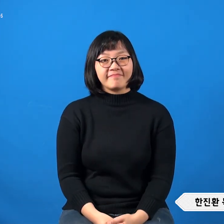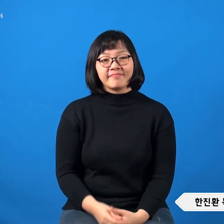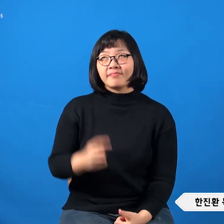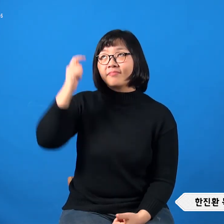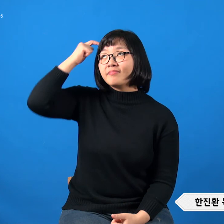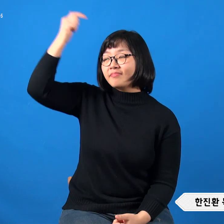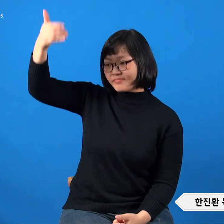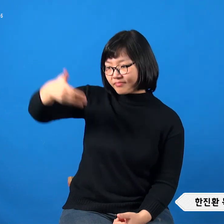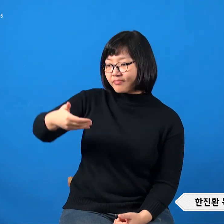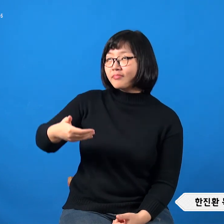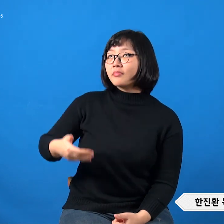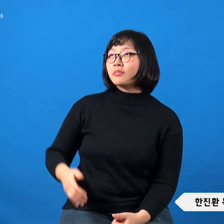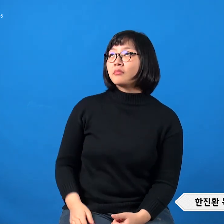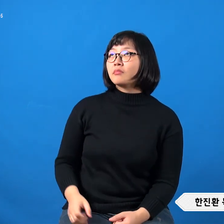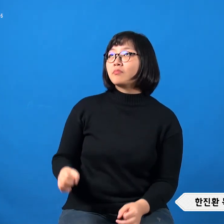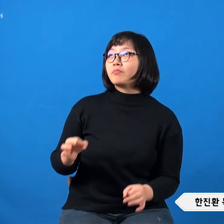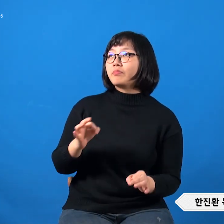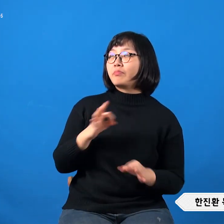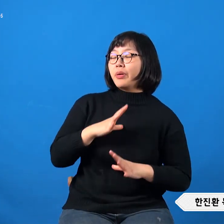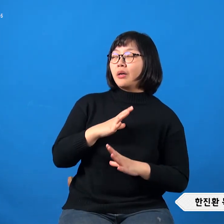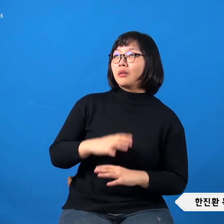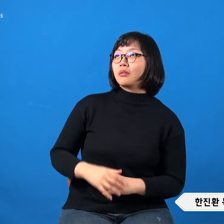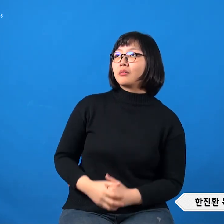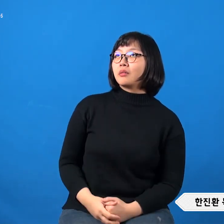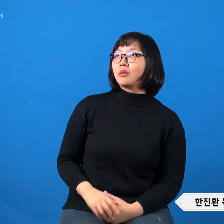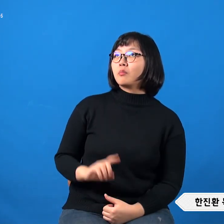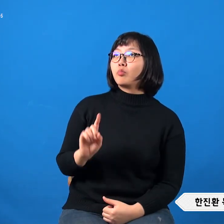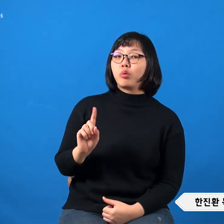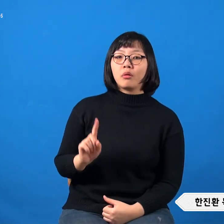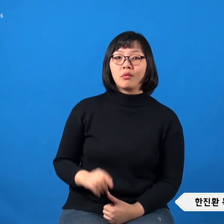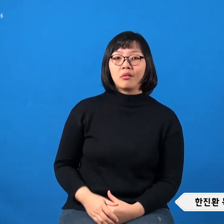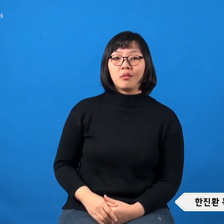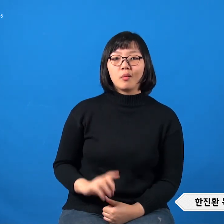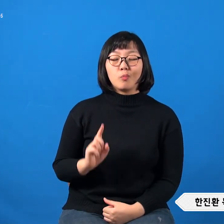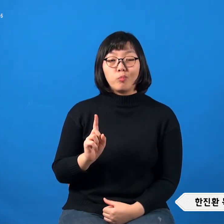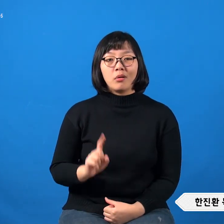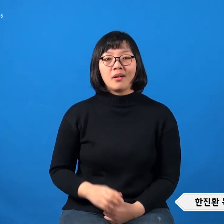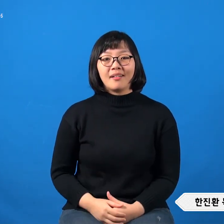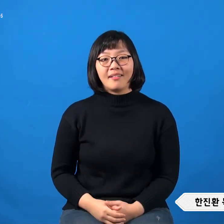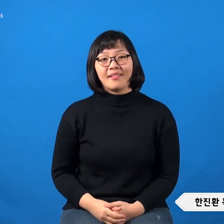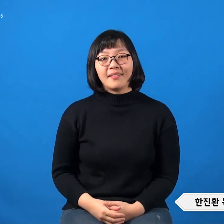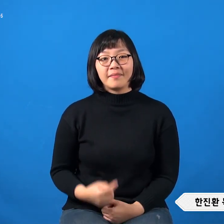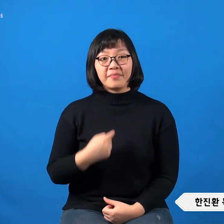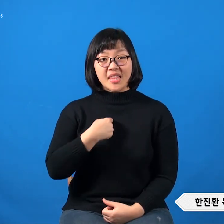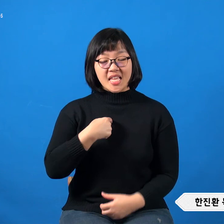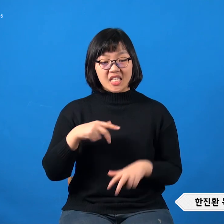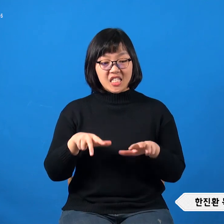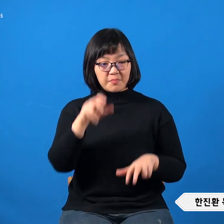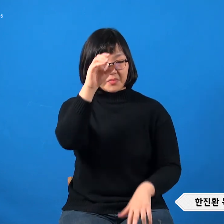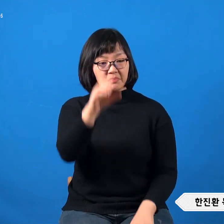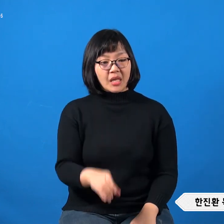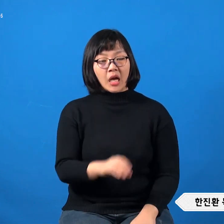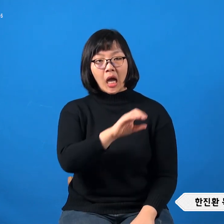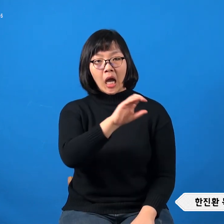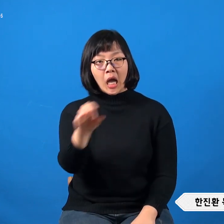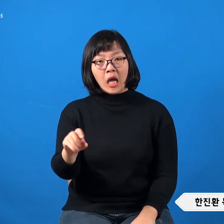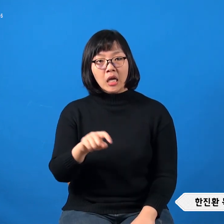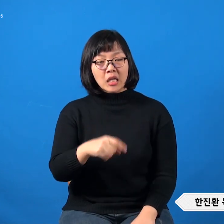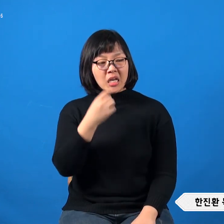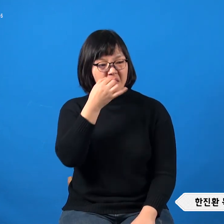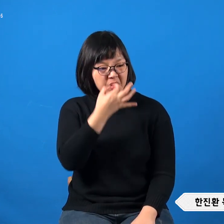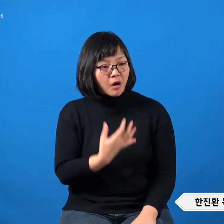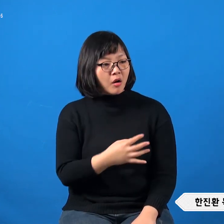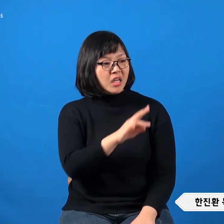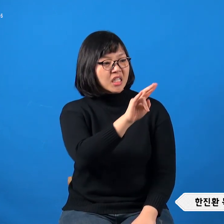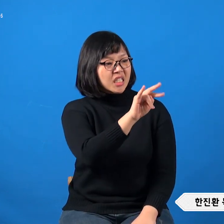그 소리는 그냥 깜짝 놀라서 눈이 번쩍 떠졌습니다. 예? 내가 짊어지고 낸 십자가가